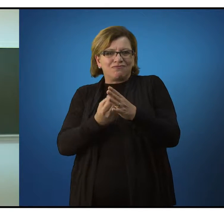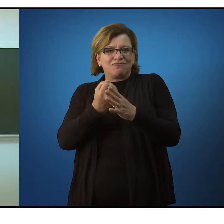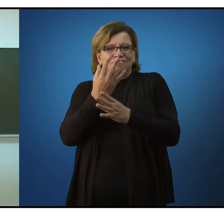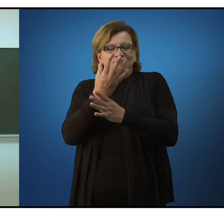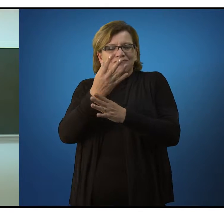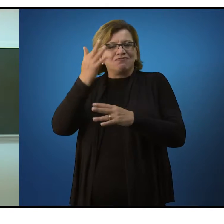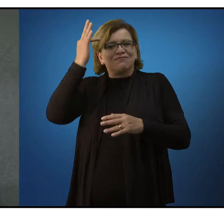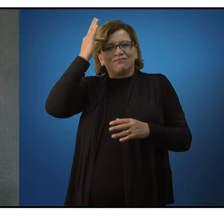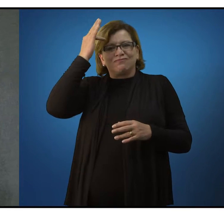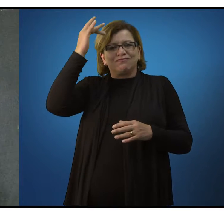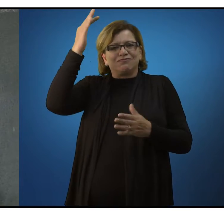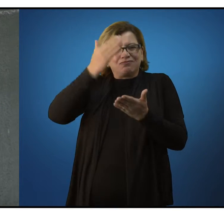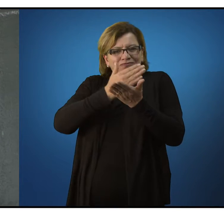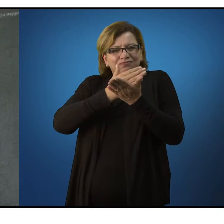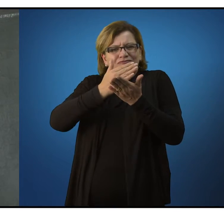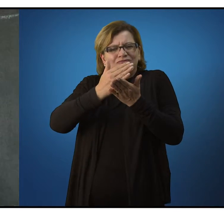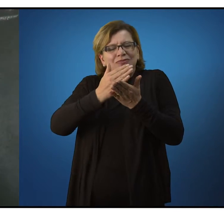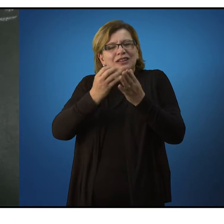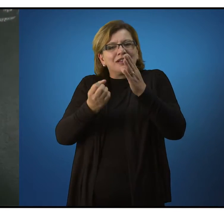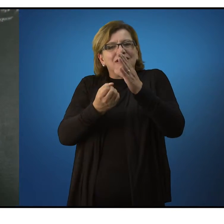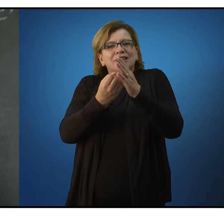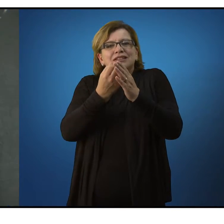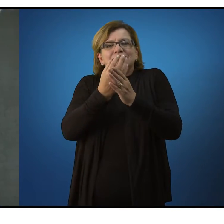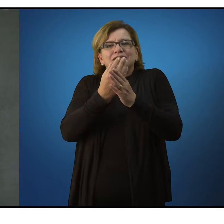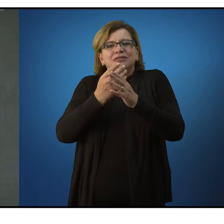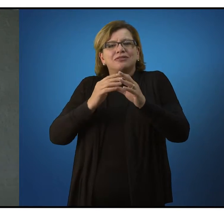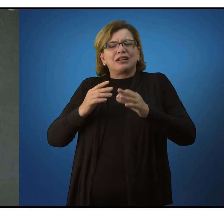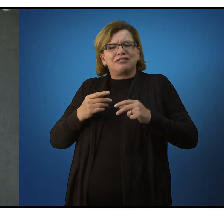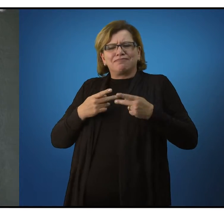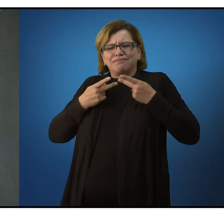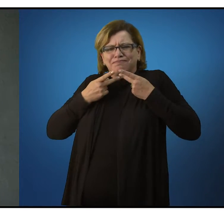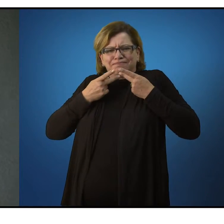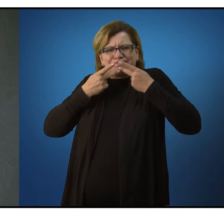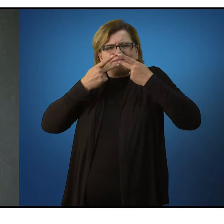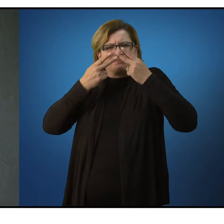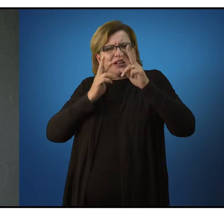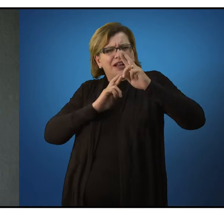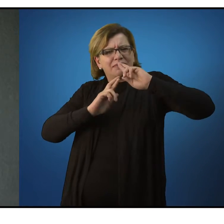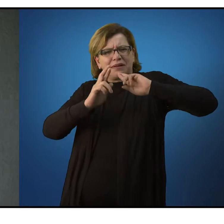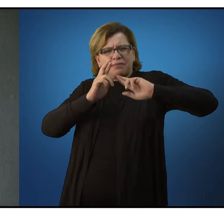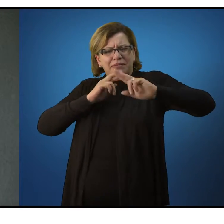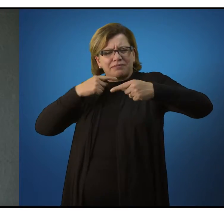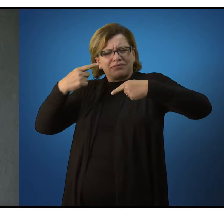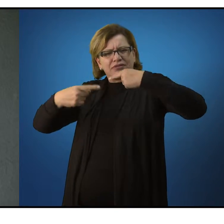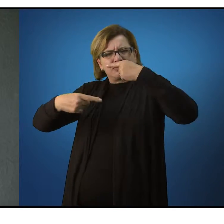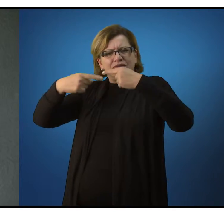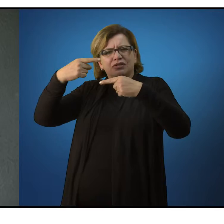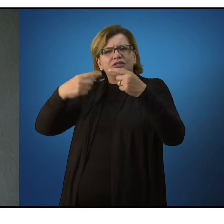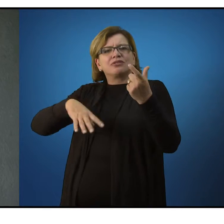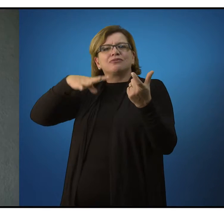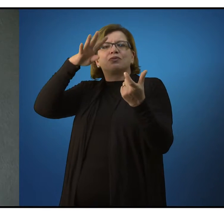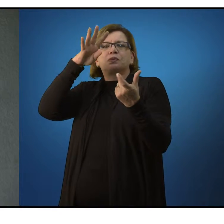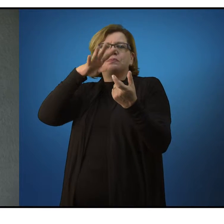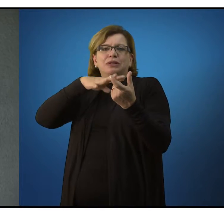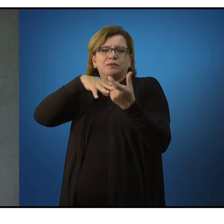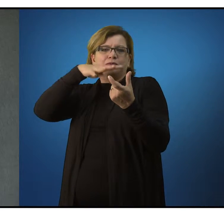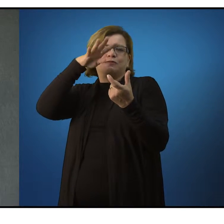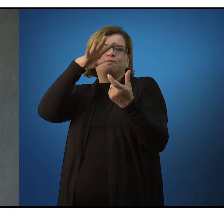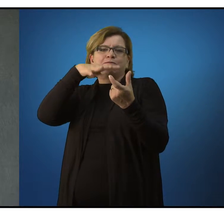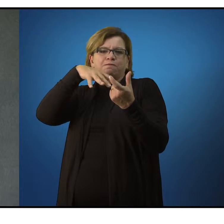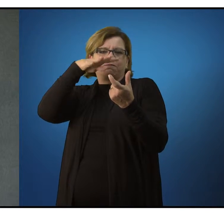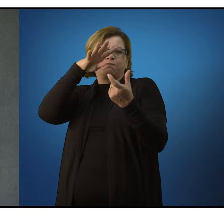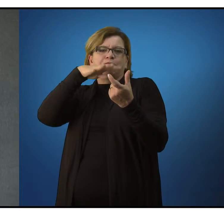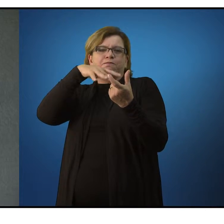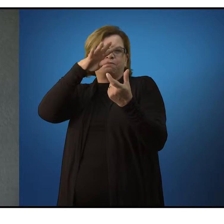filosofia, ela nasce contestando as questões mitológicas.